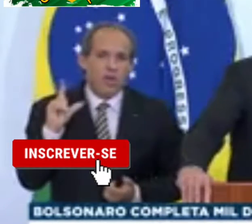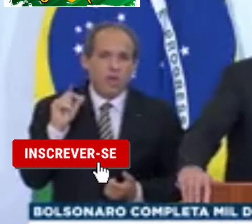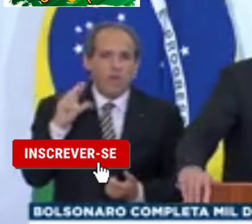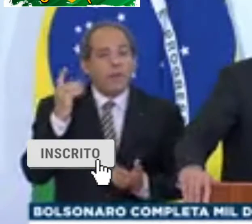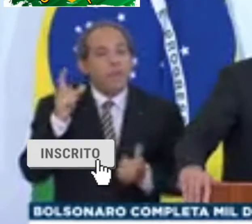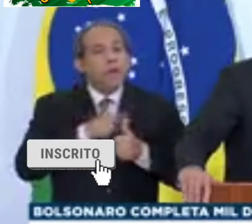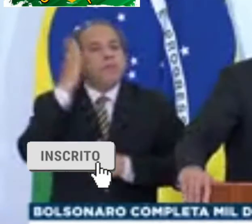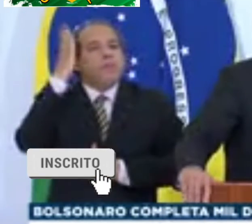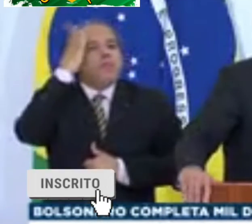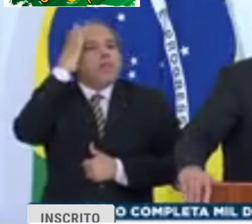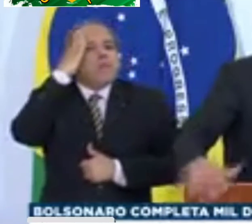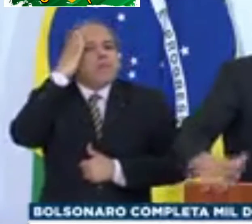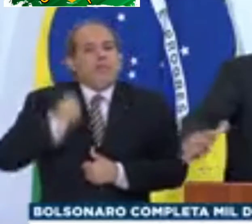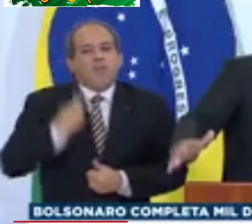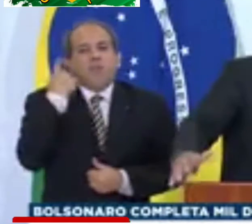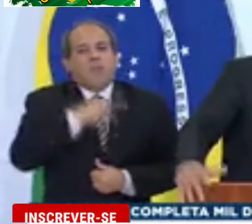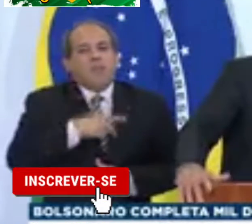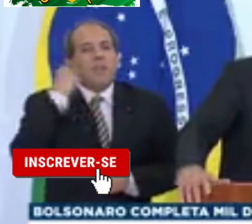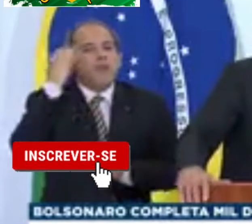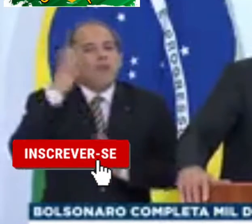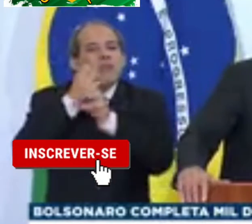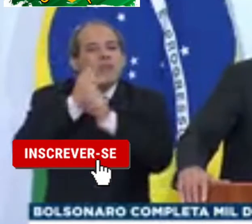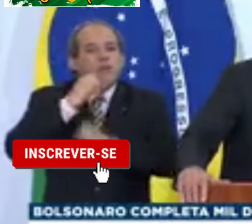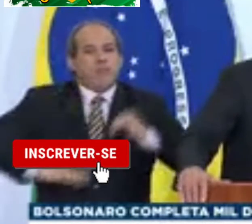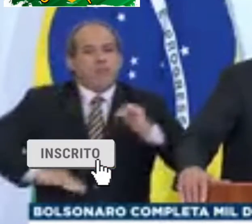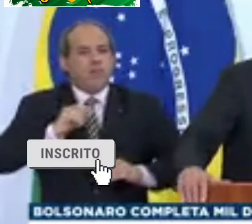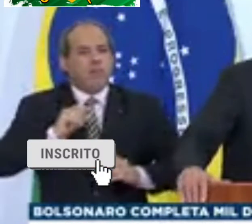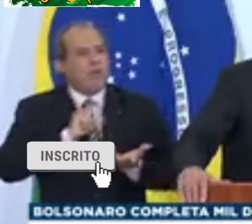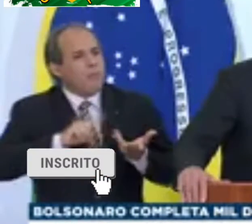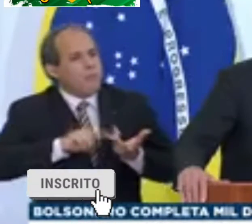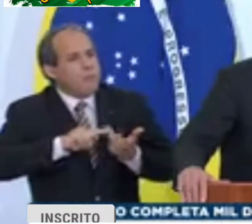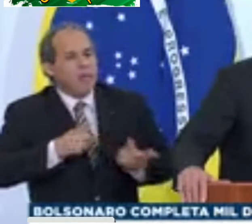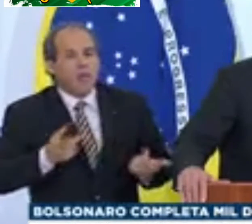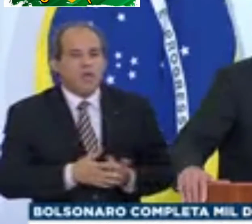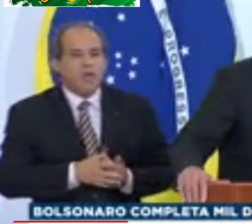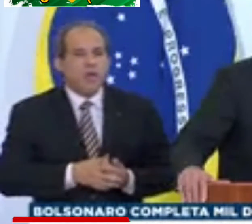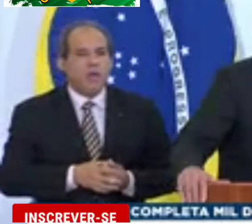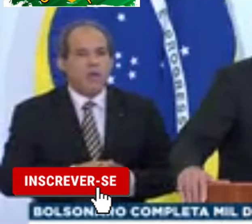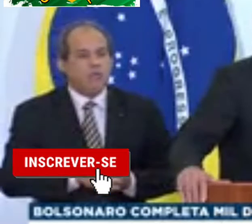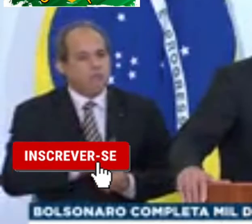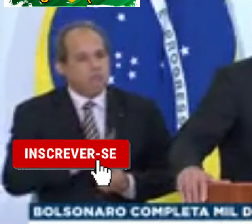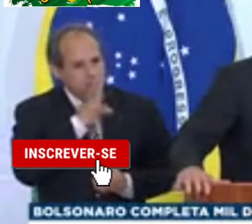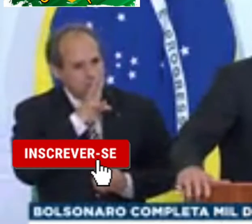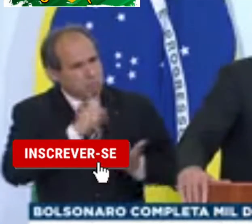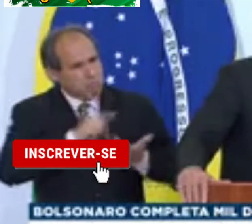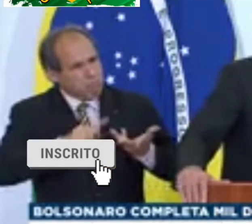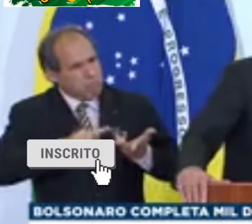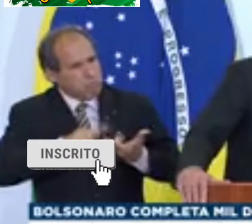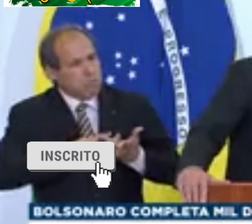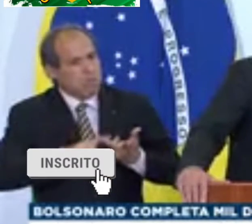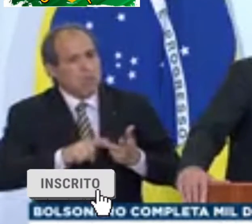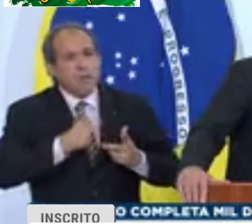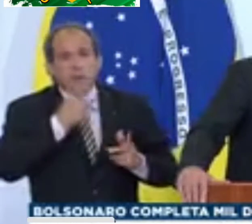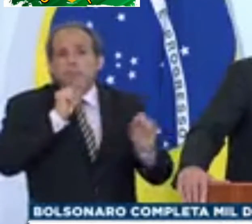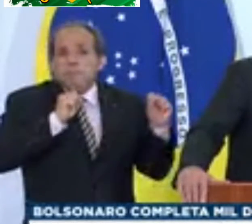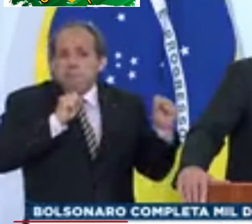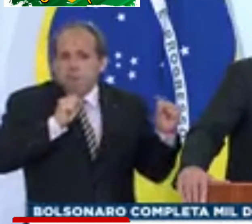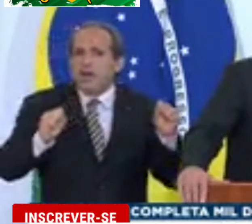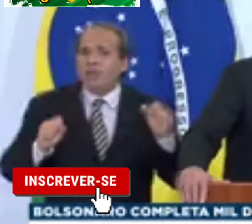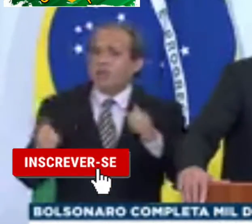vida profissional dele, eu falei, o que ele viu em mim? Ele deve talvez ter pensado a mesma coisa.